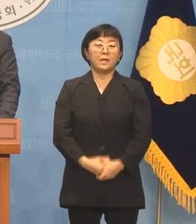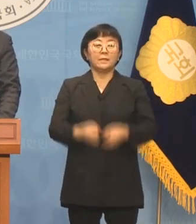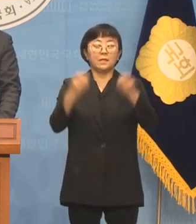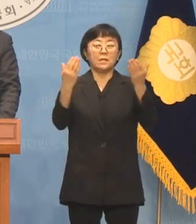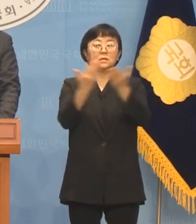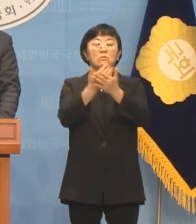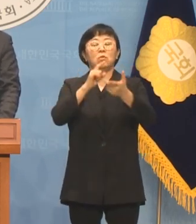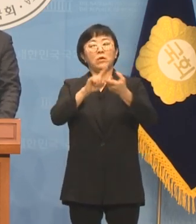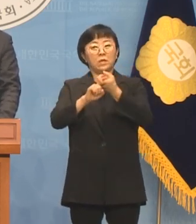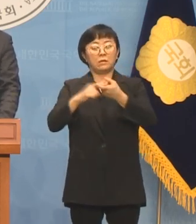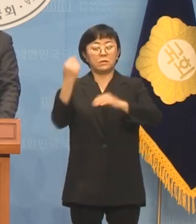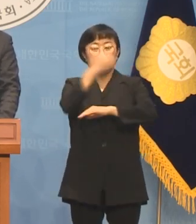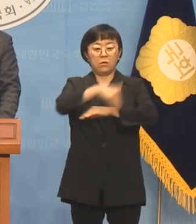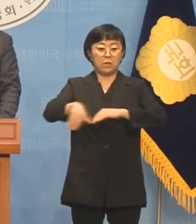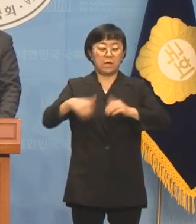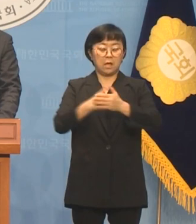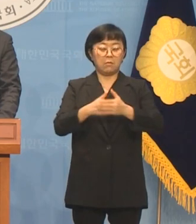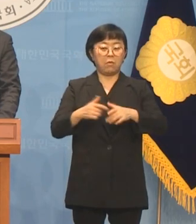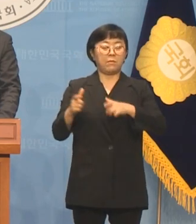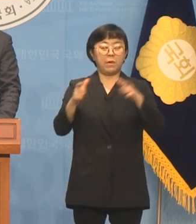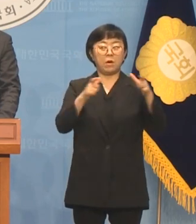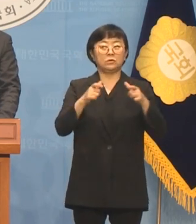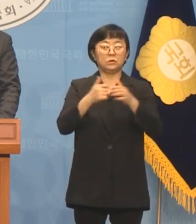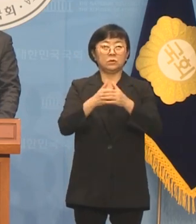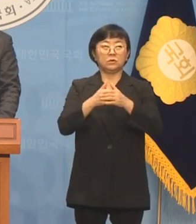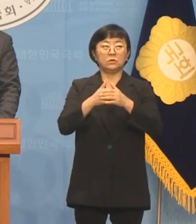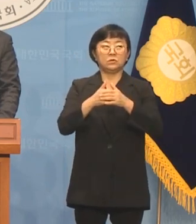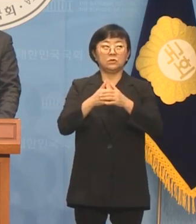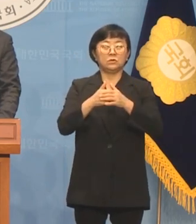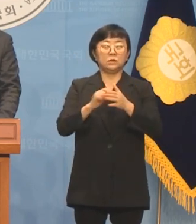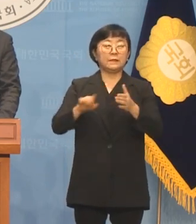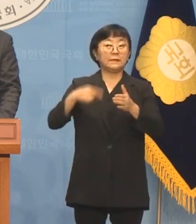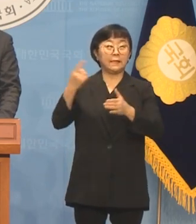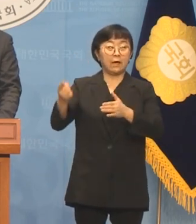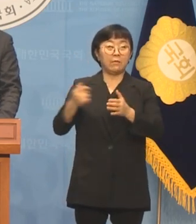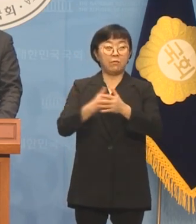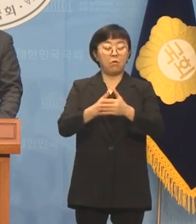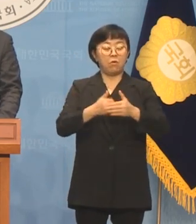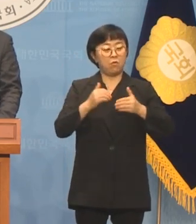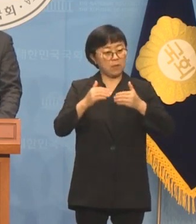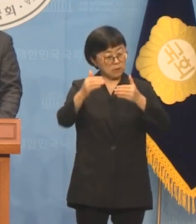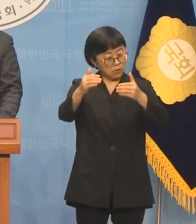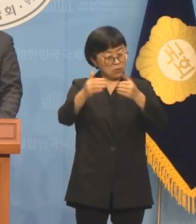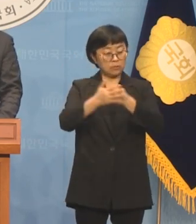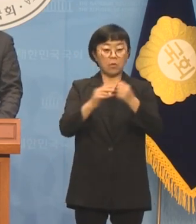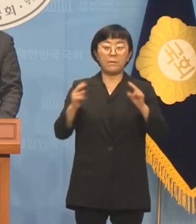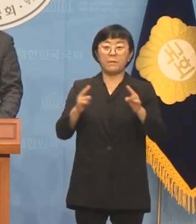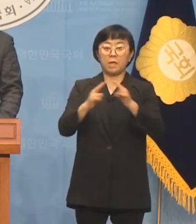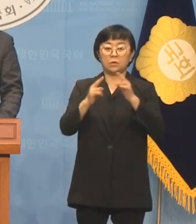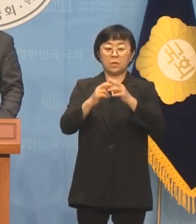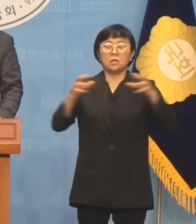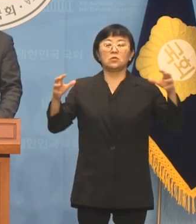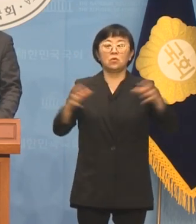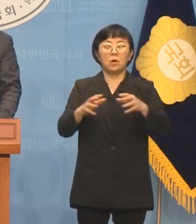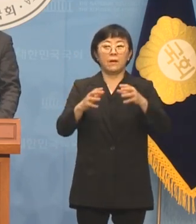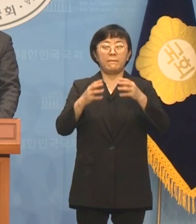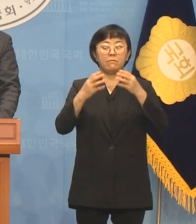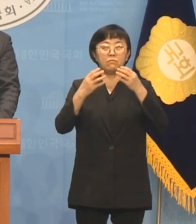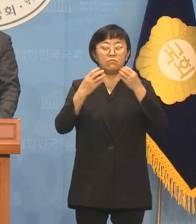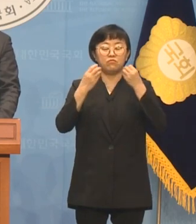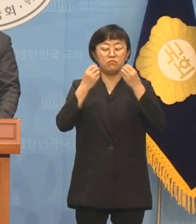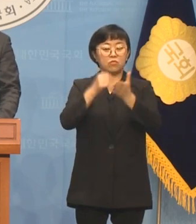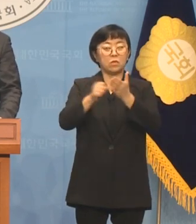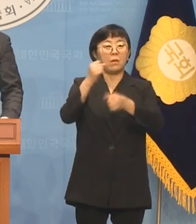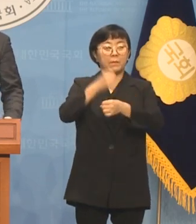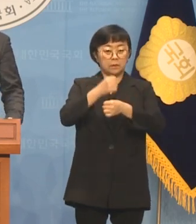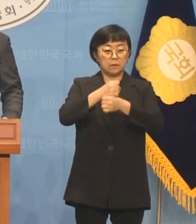세진보연합은 설계, 파운드리, 소부장, 후공정 전반에 걸쳐 반도체 종합 생산 능력 확보를